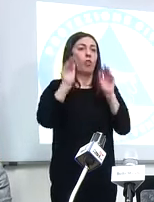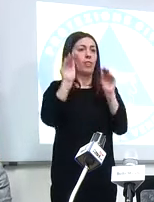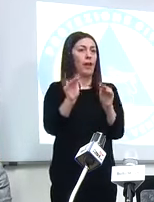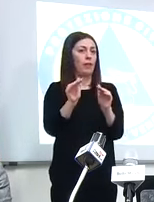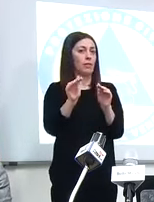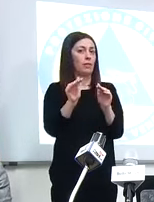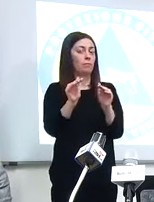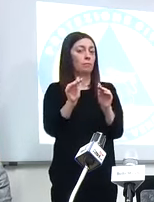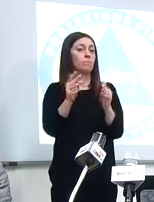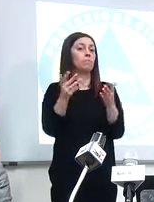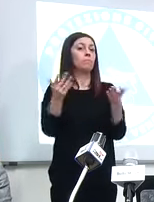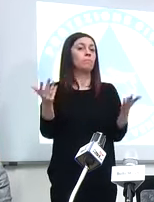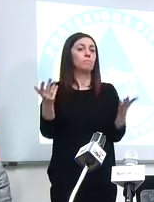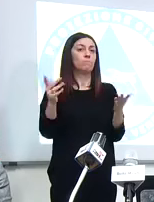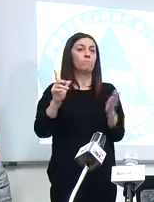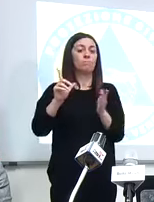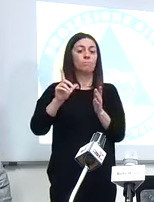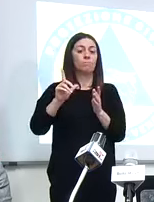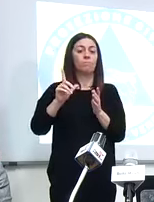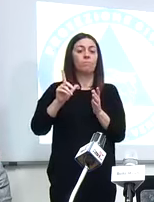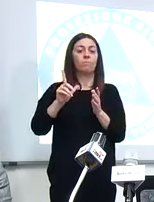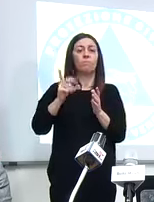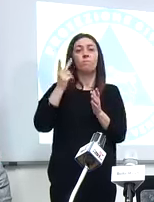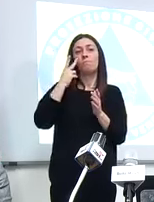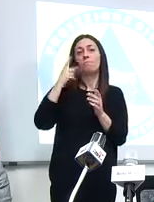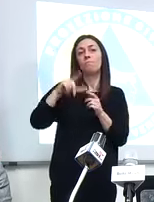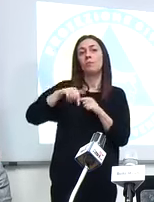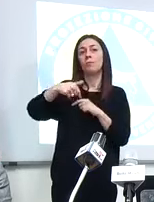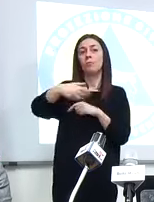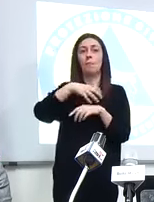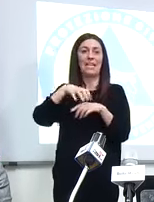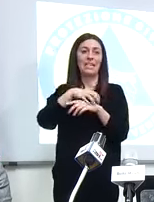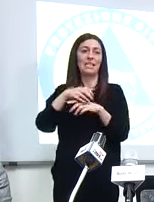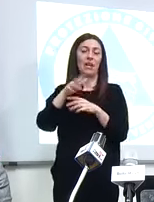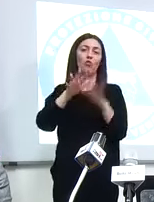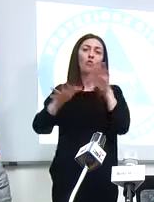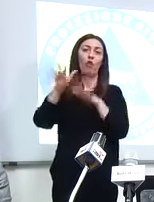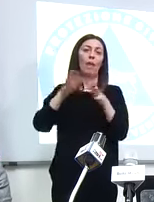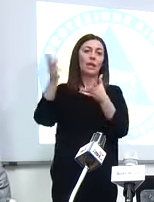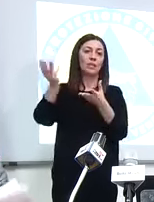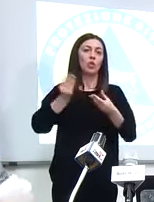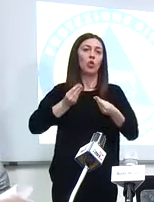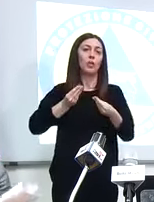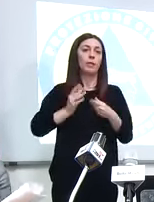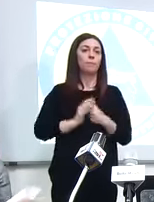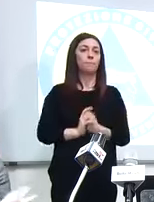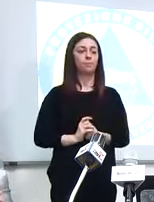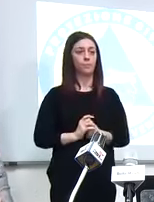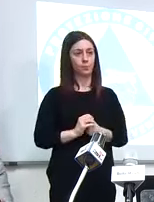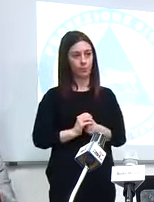che il Ministero, insomma, ci dia informazioni in merito.